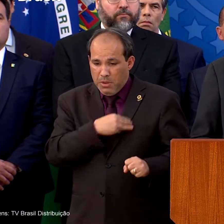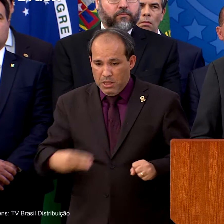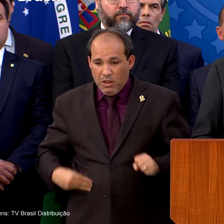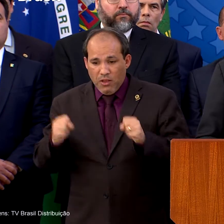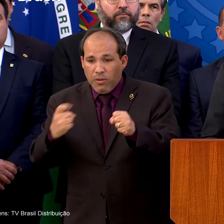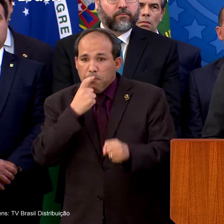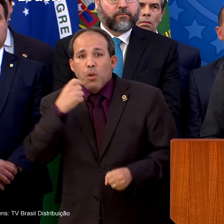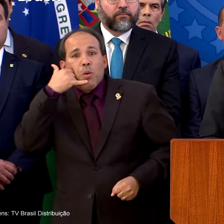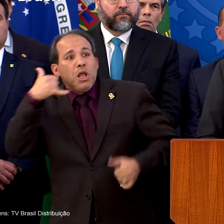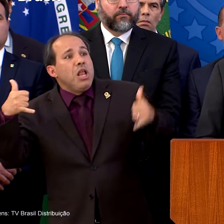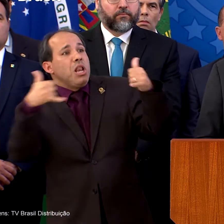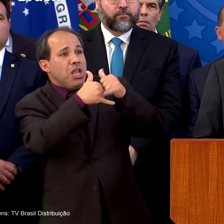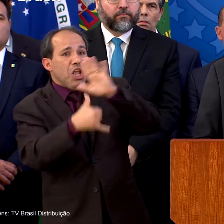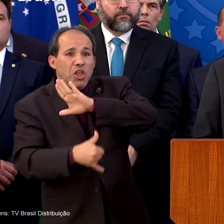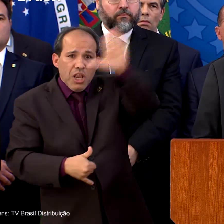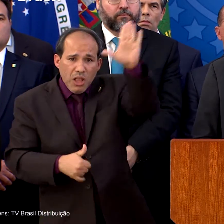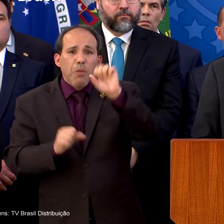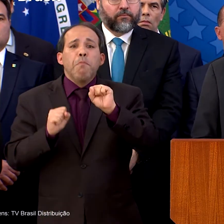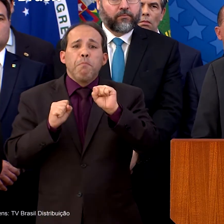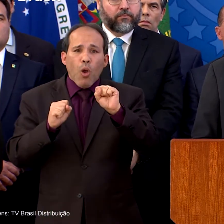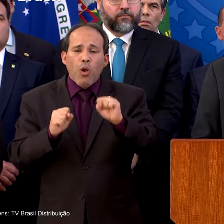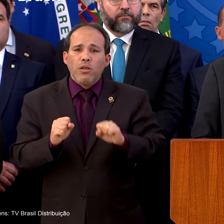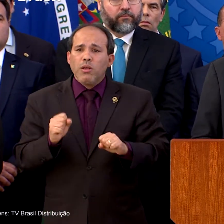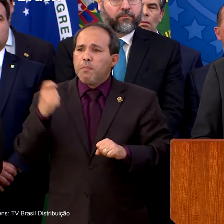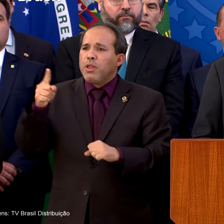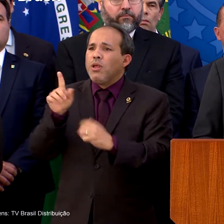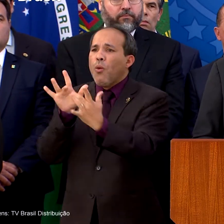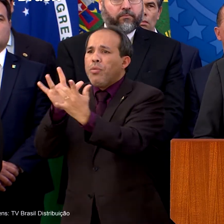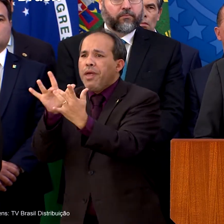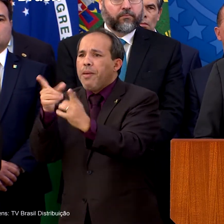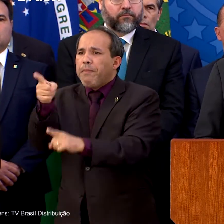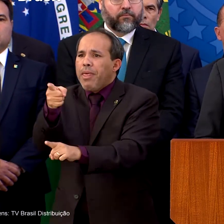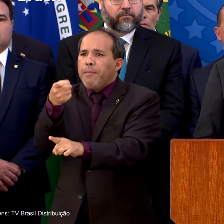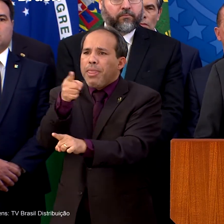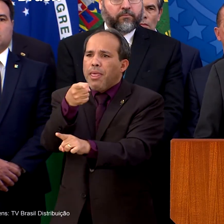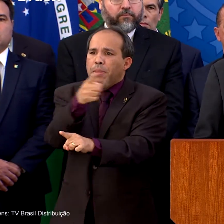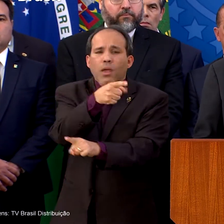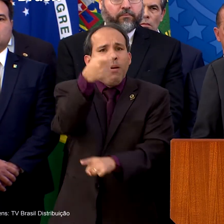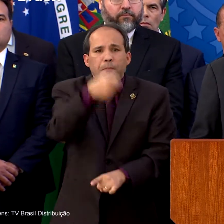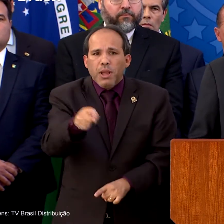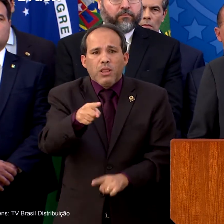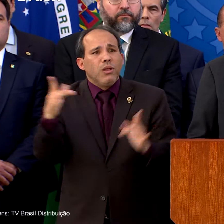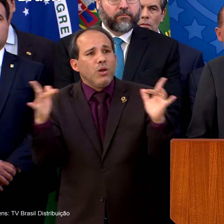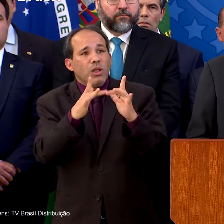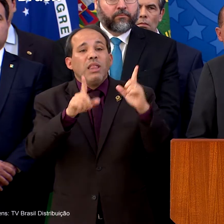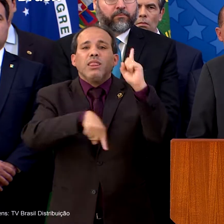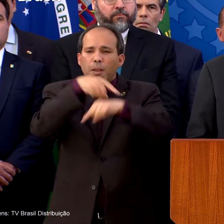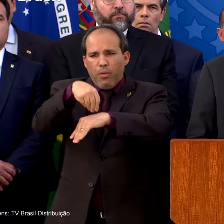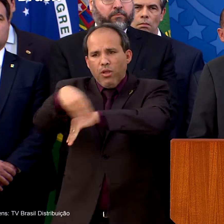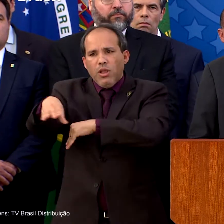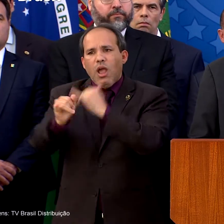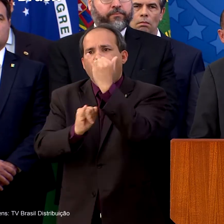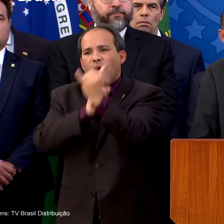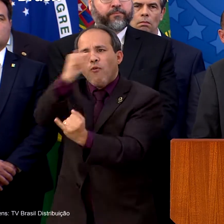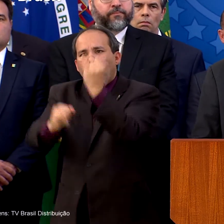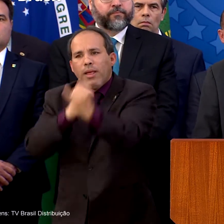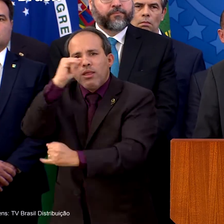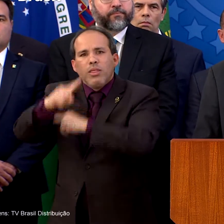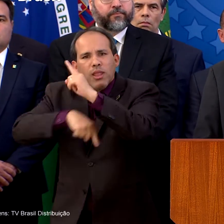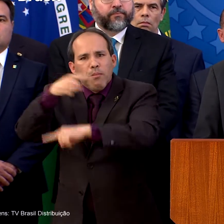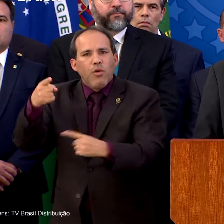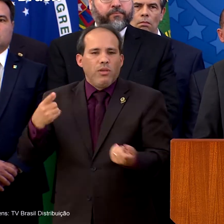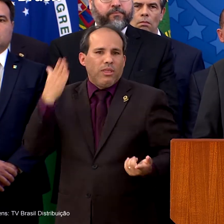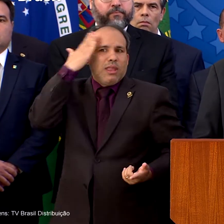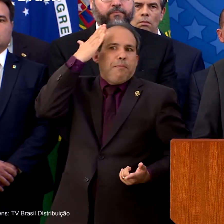de batalhão sem passar pelo comando da brigada e se preciso for depois ele participa para evitarmos que